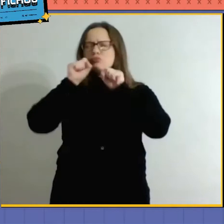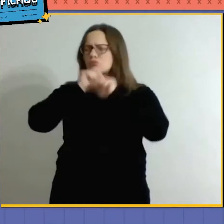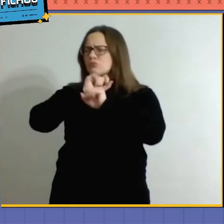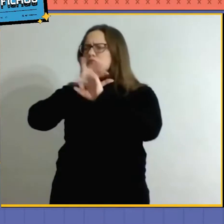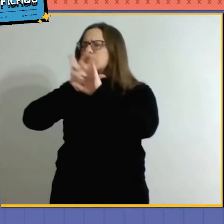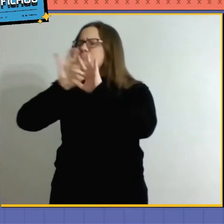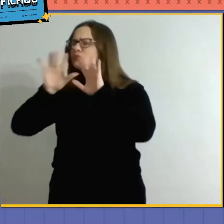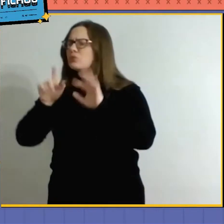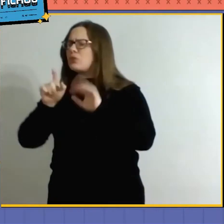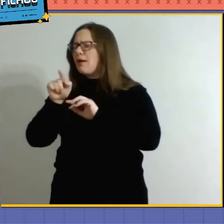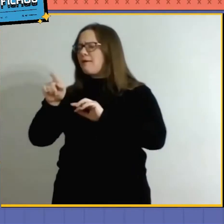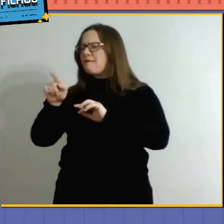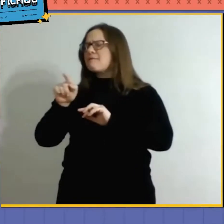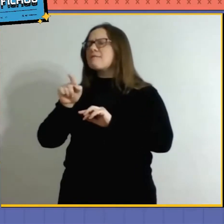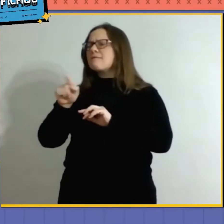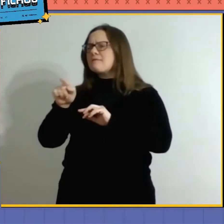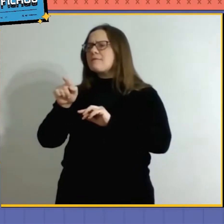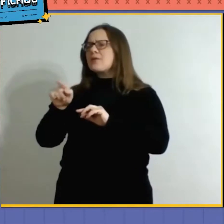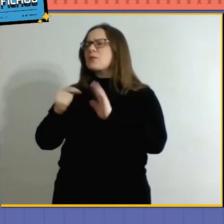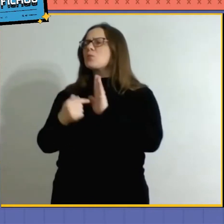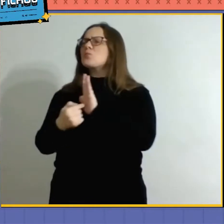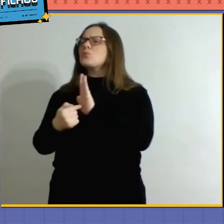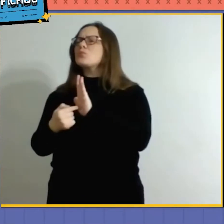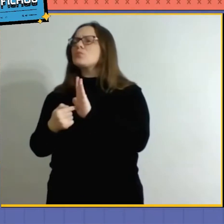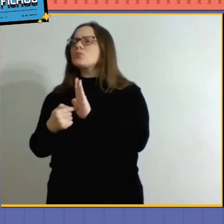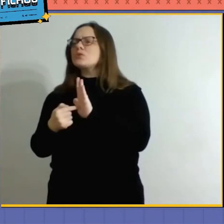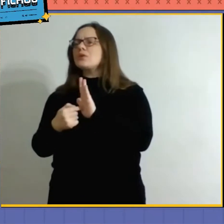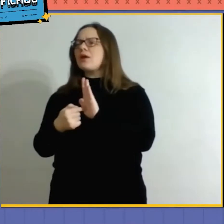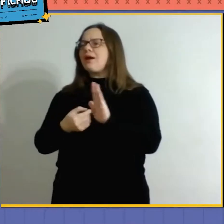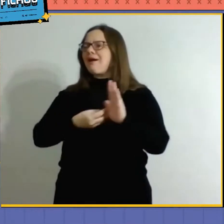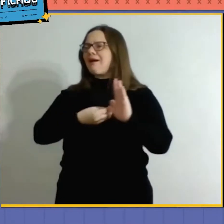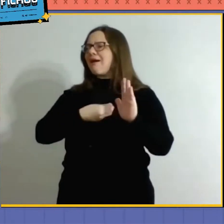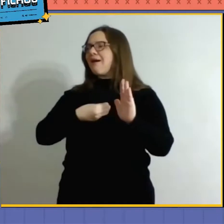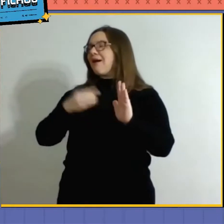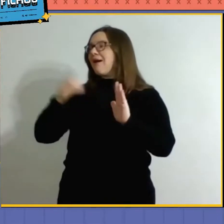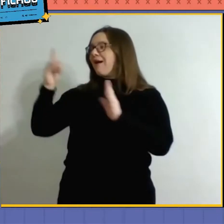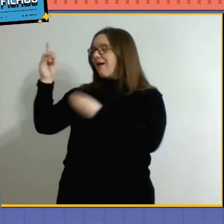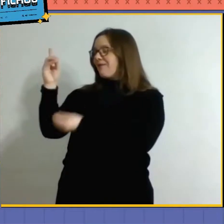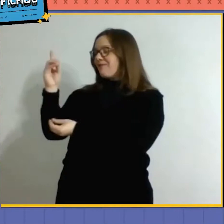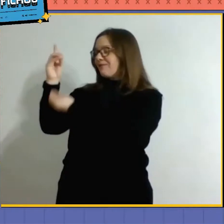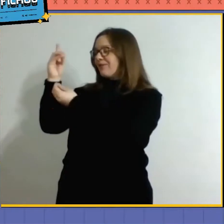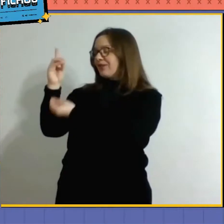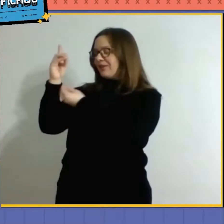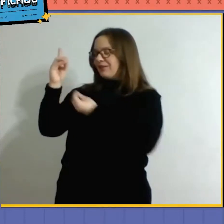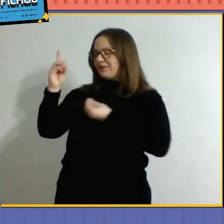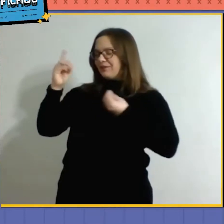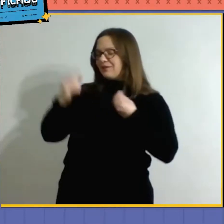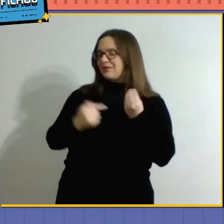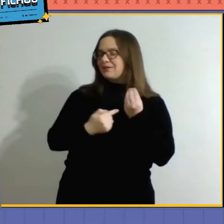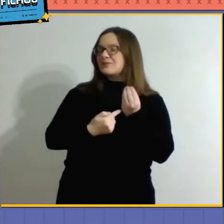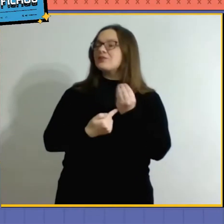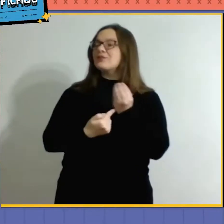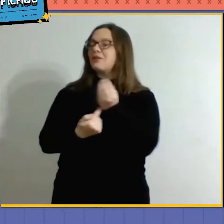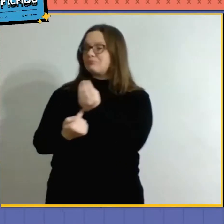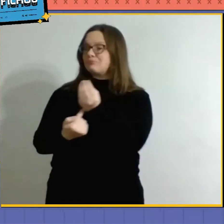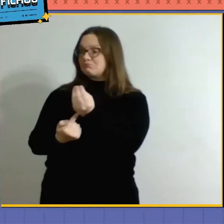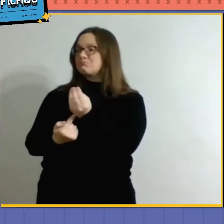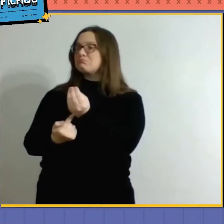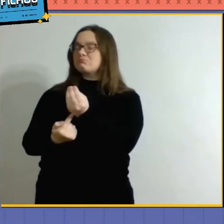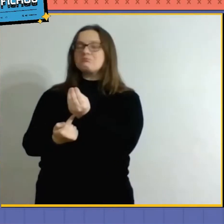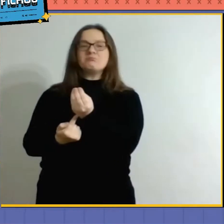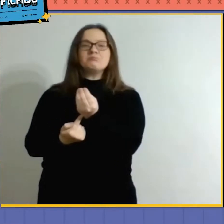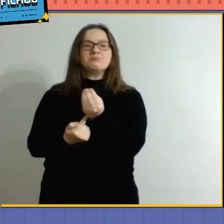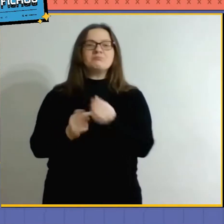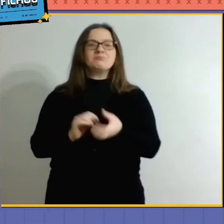iluminar os seus colegas e mostrar a vida de Deus para eles a palavra do senhor fala assim é a vida